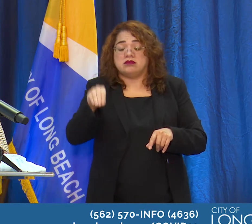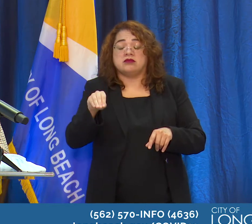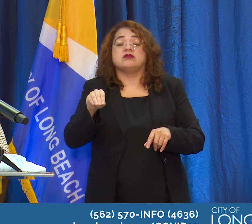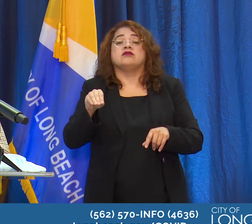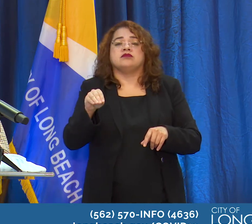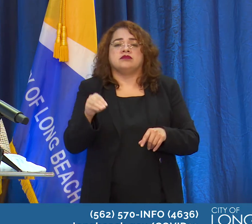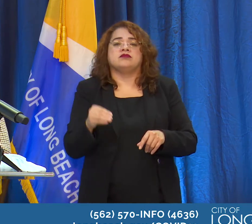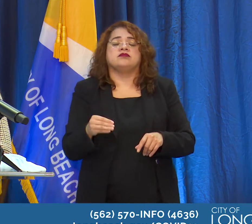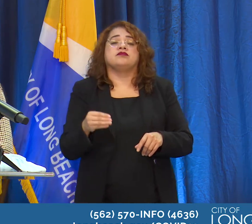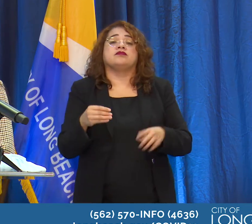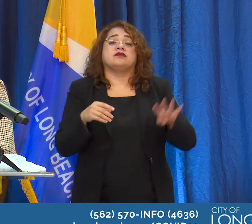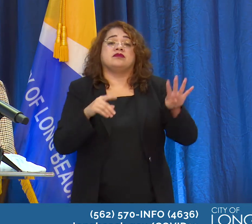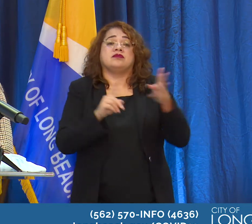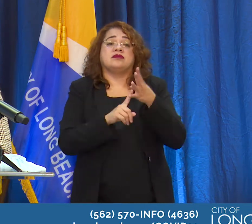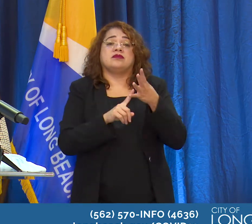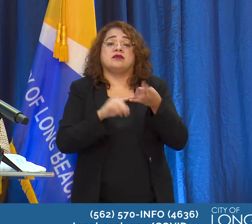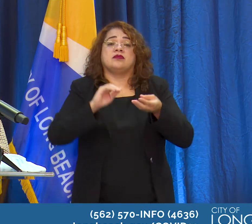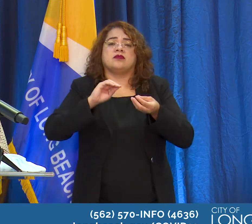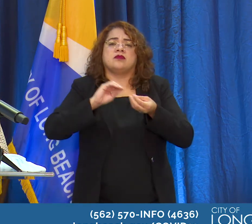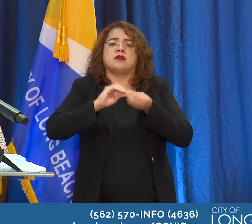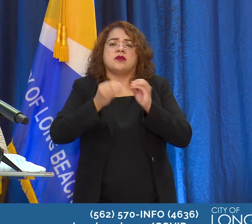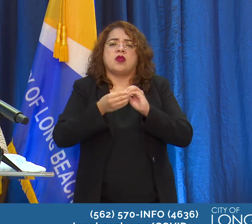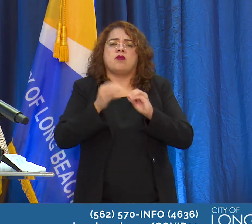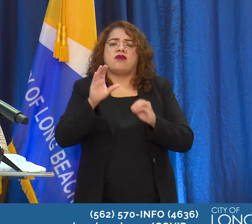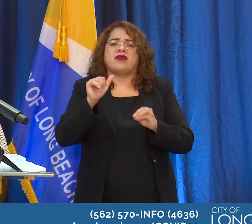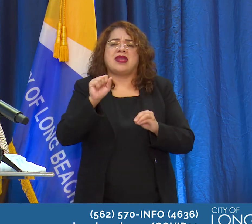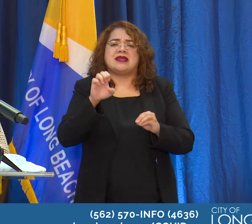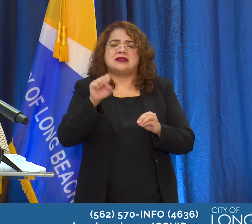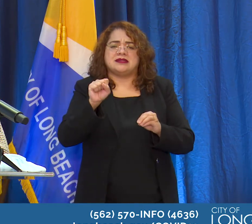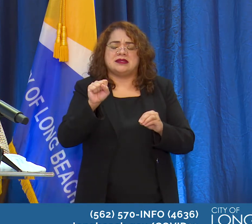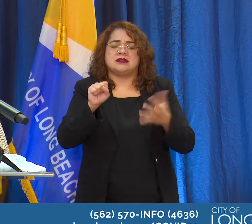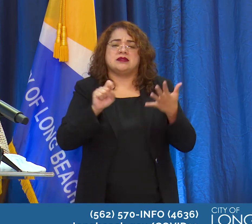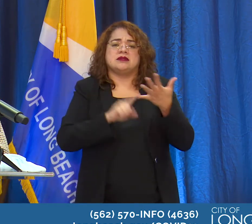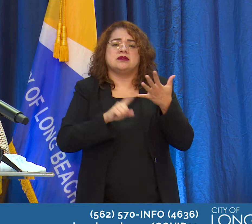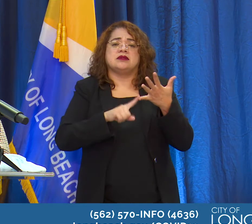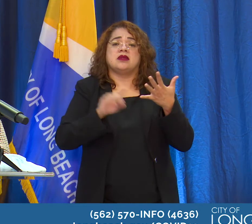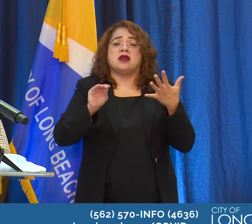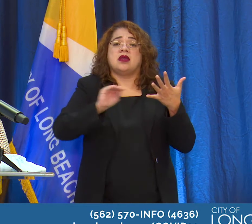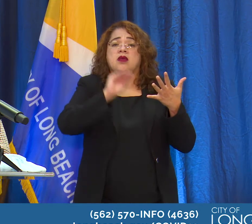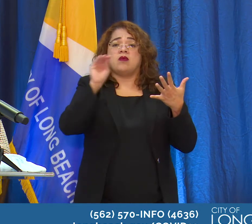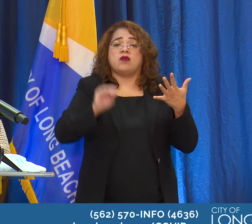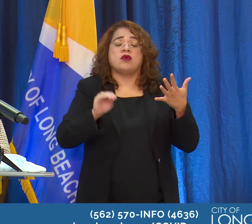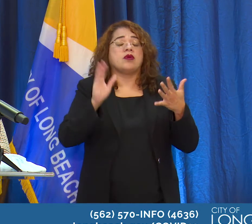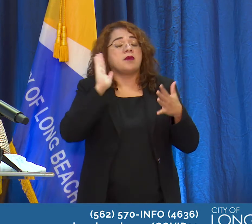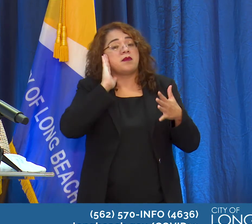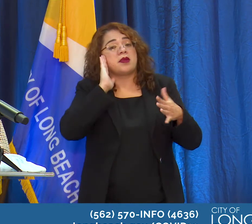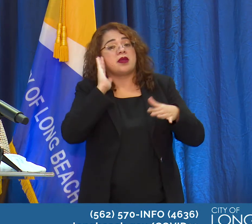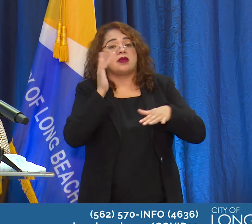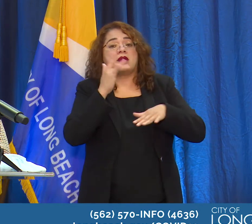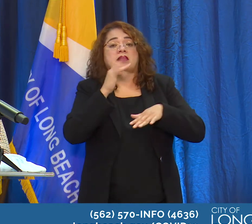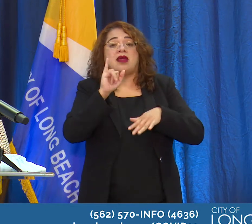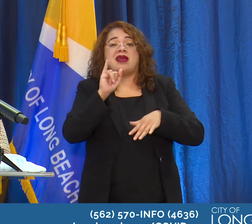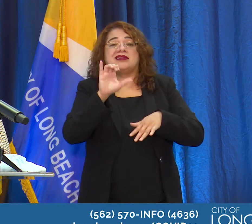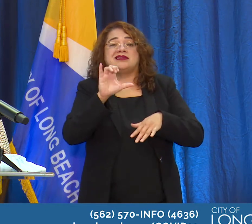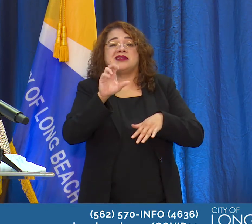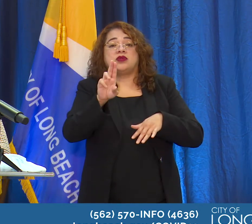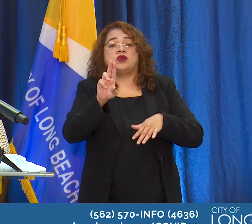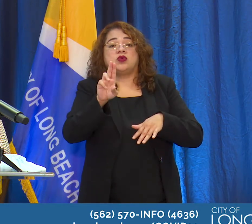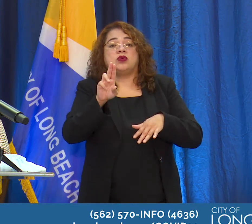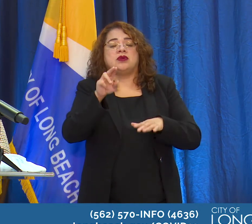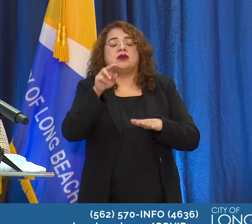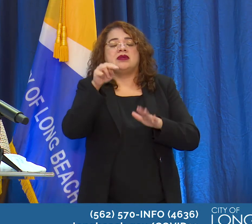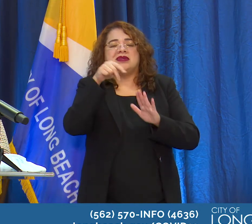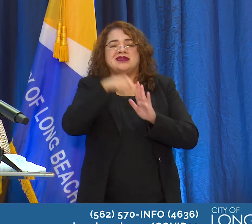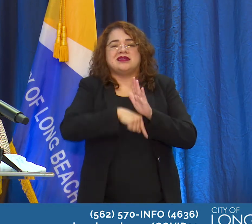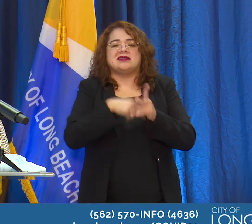positivas. El cuarto es número de casos. Quinto, porcentajes de camillas en unidades de cuidados